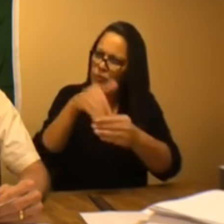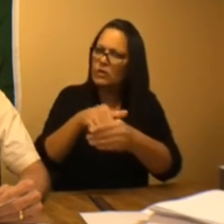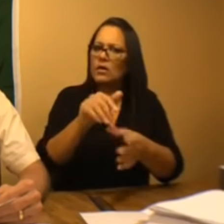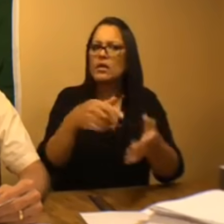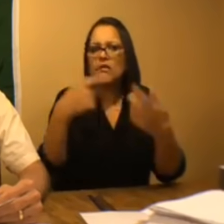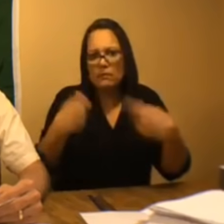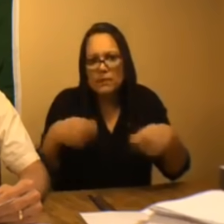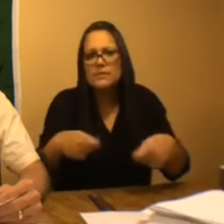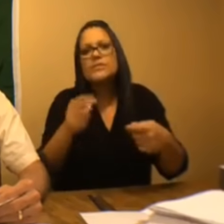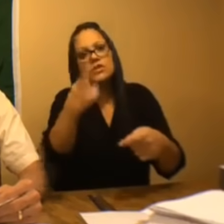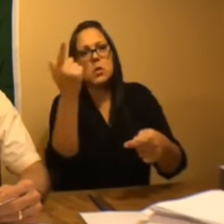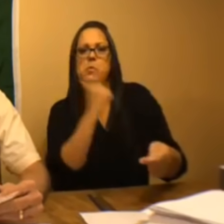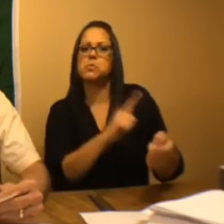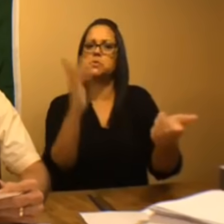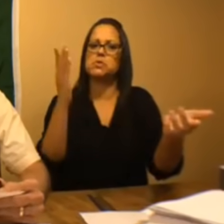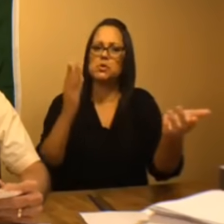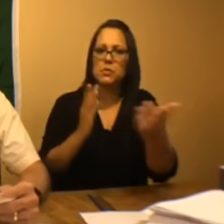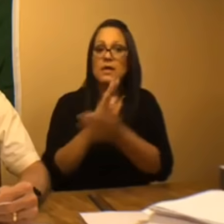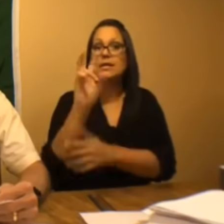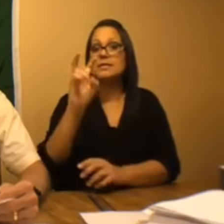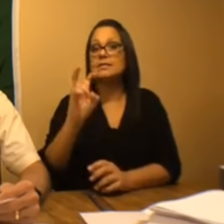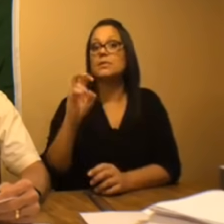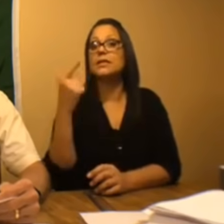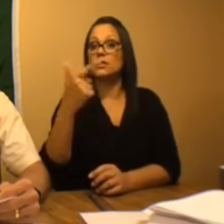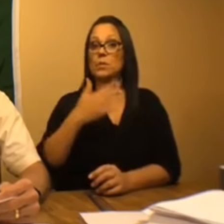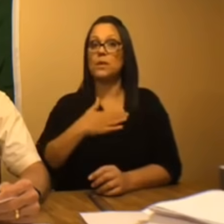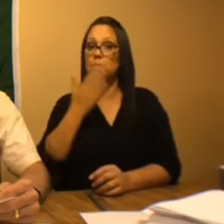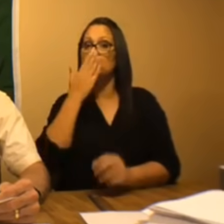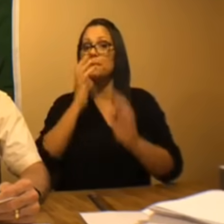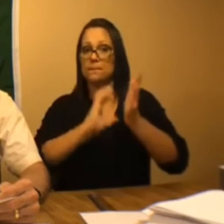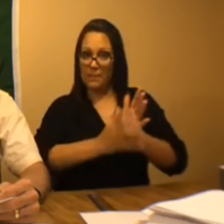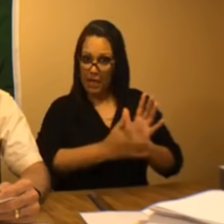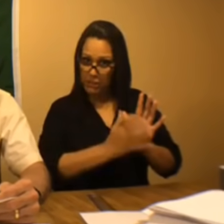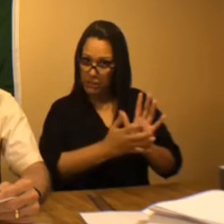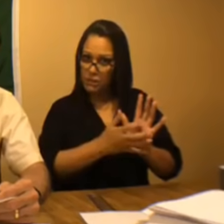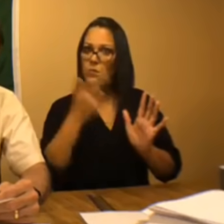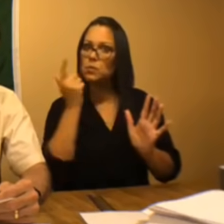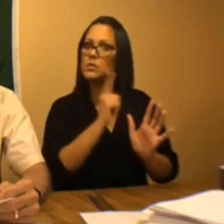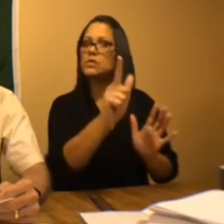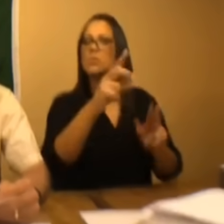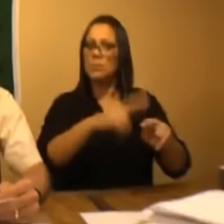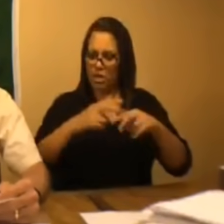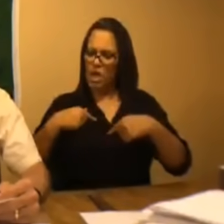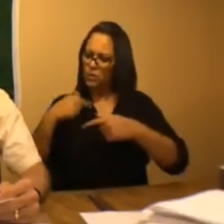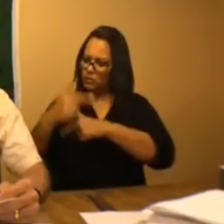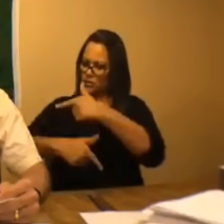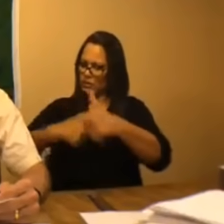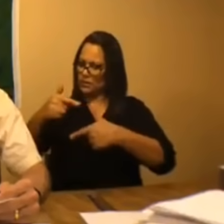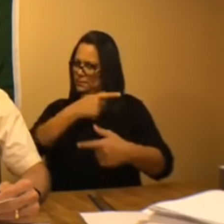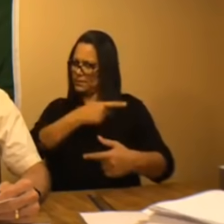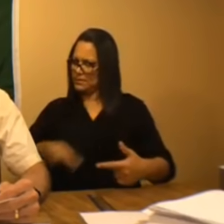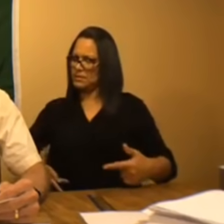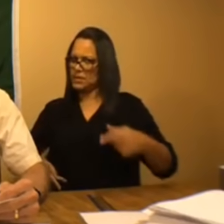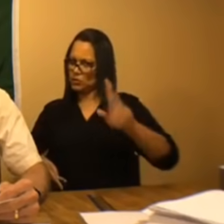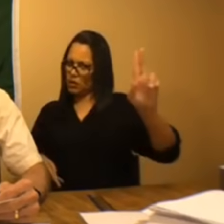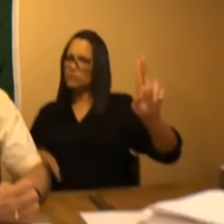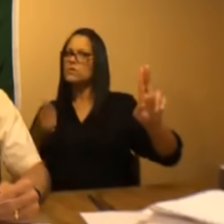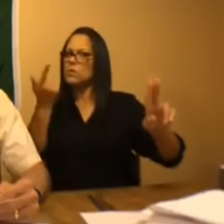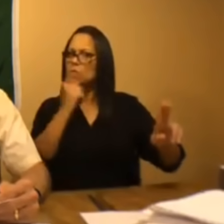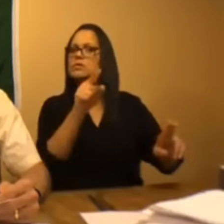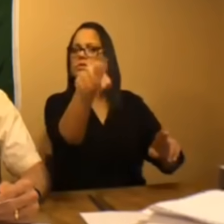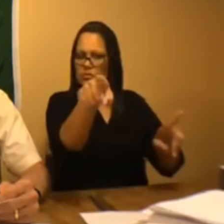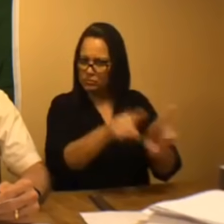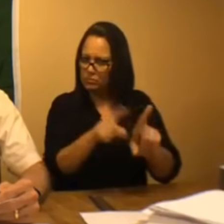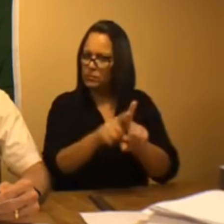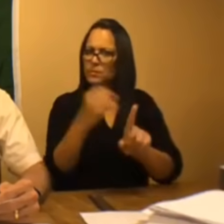vocês sabem que se elegeram 52 do meu partido, em grande parte pelo meu trabalho como candidato a presidente da República. Vocês têm seus méritos